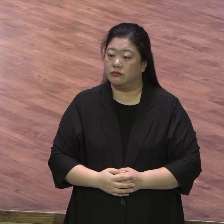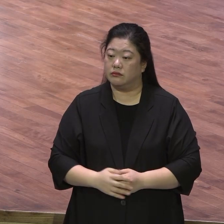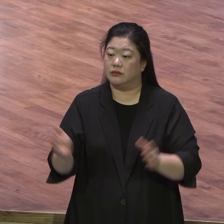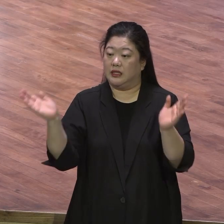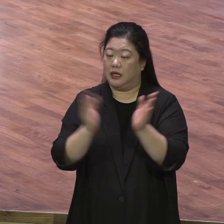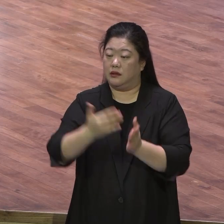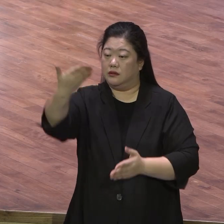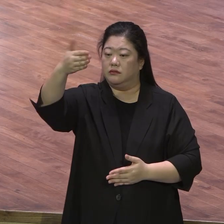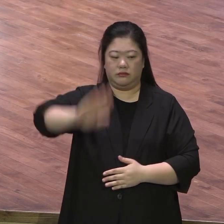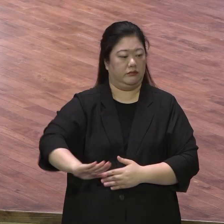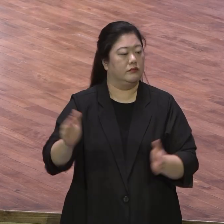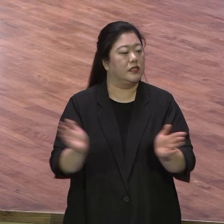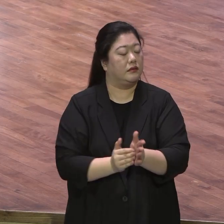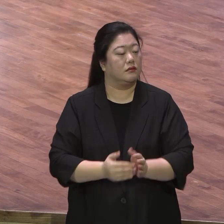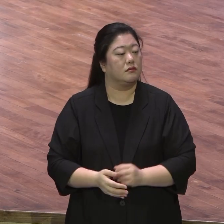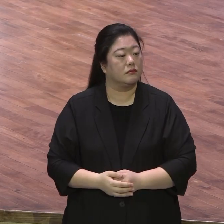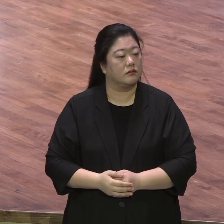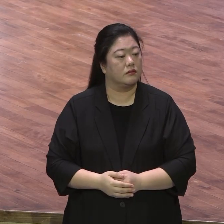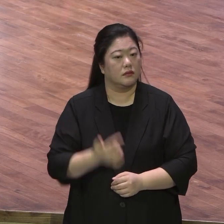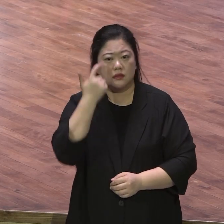아무 영향을 못 입혀.